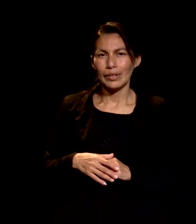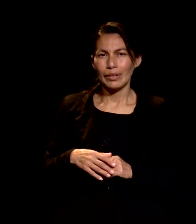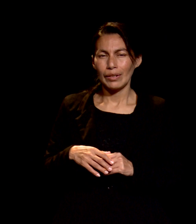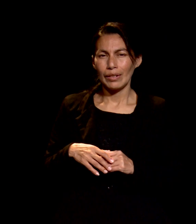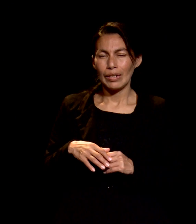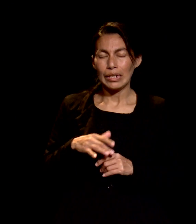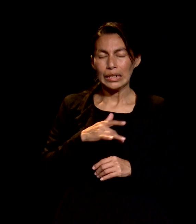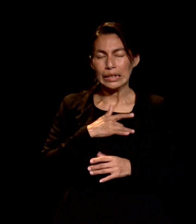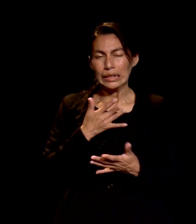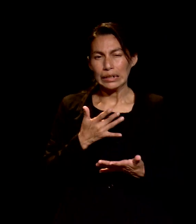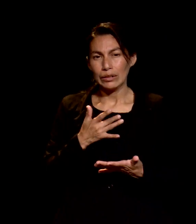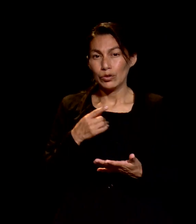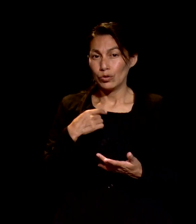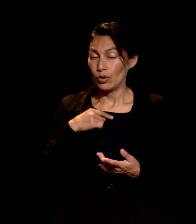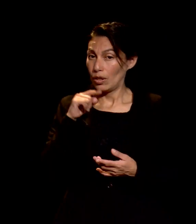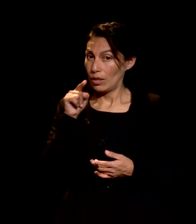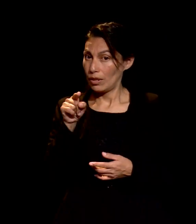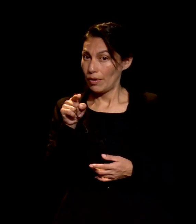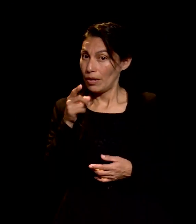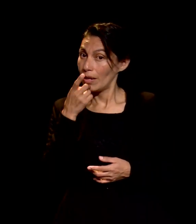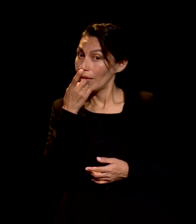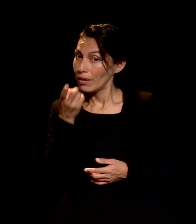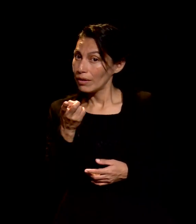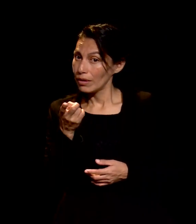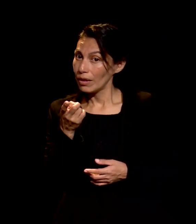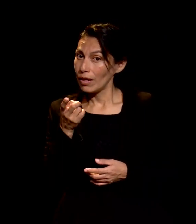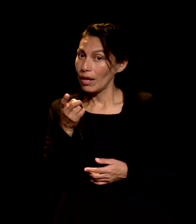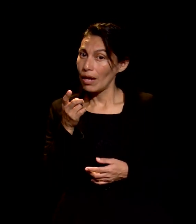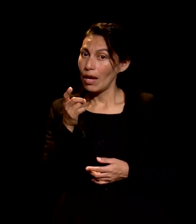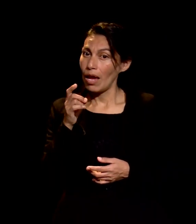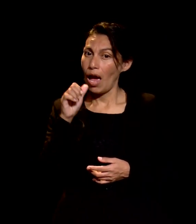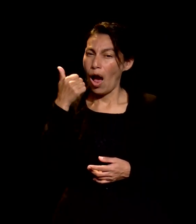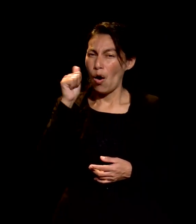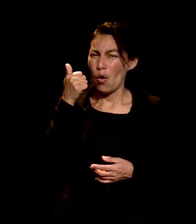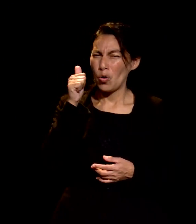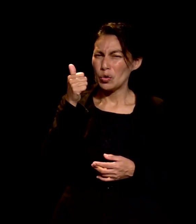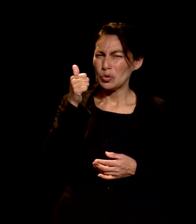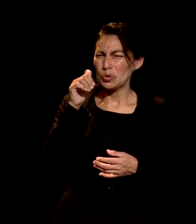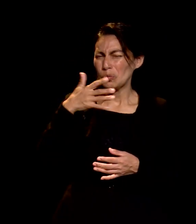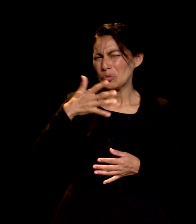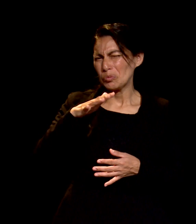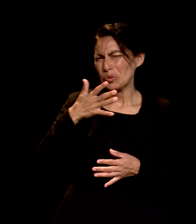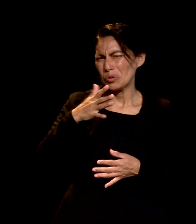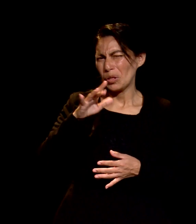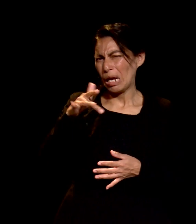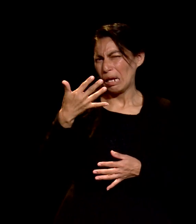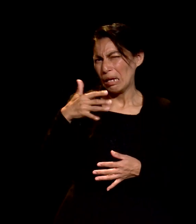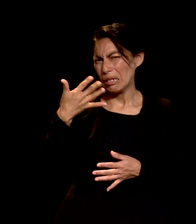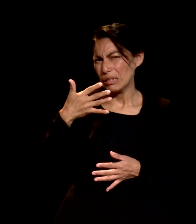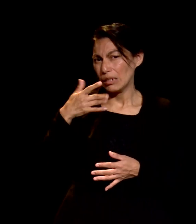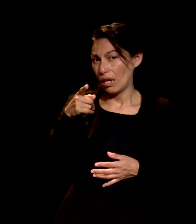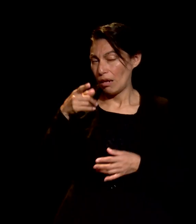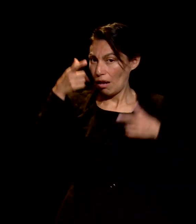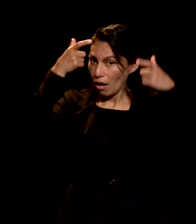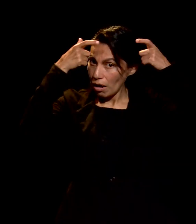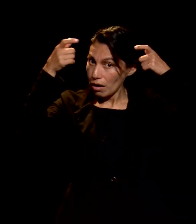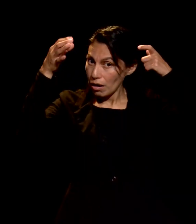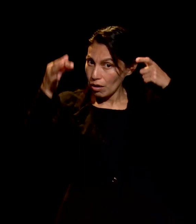que yo a ella le hablé como a mediados de agosto para que fuera mi novia cuando graduó